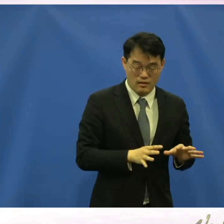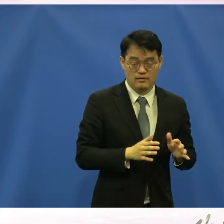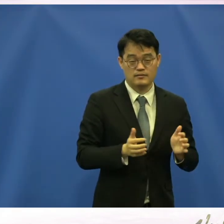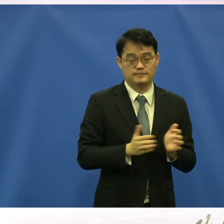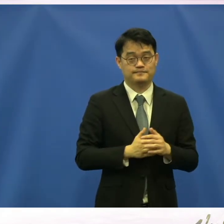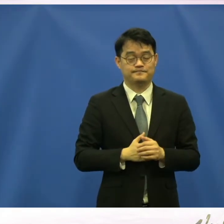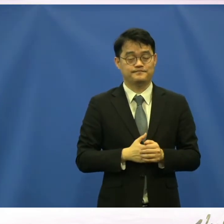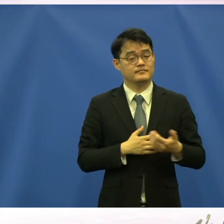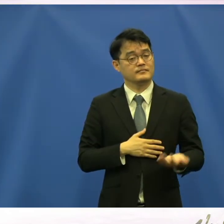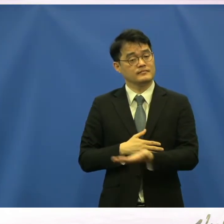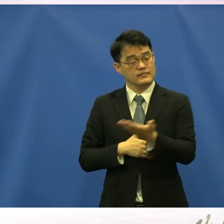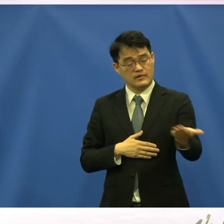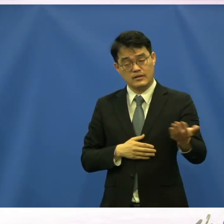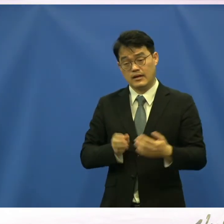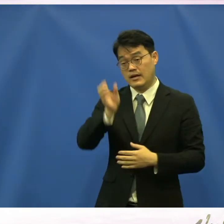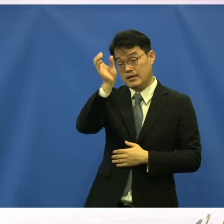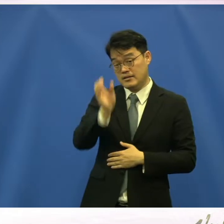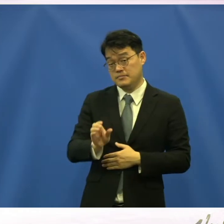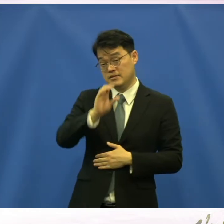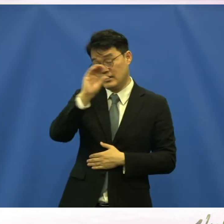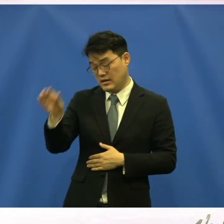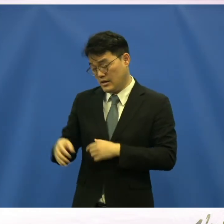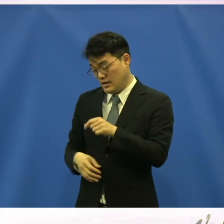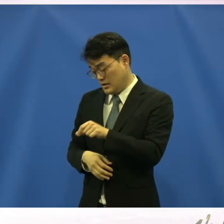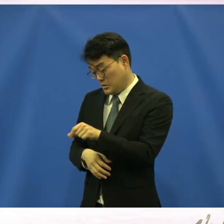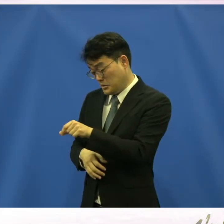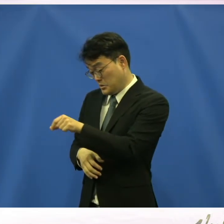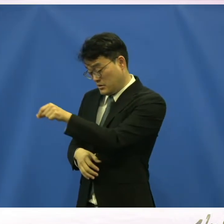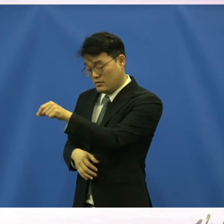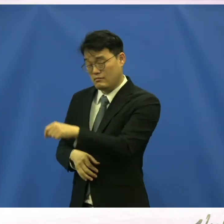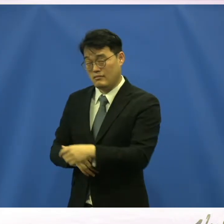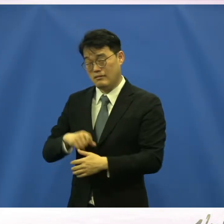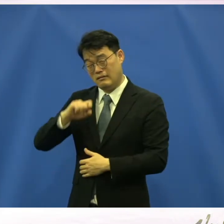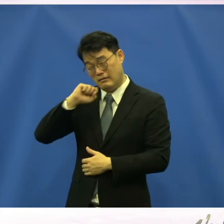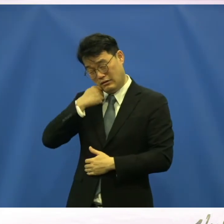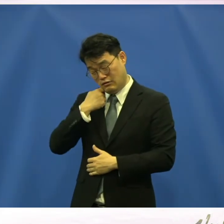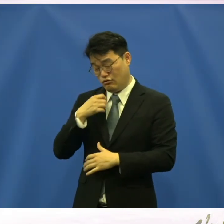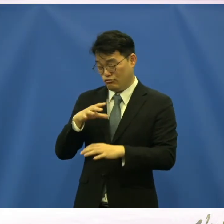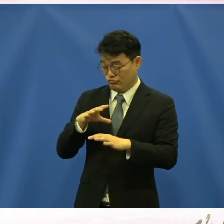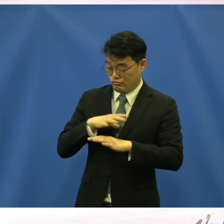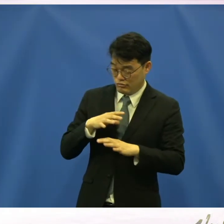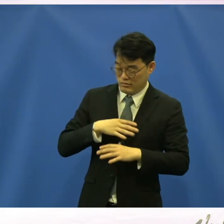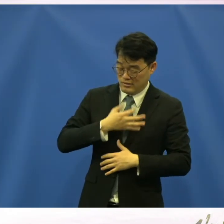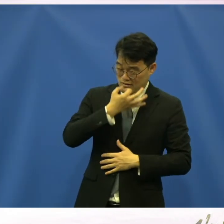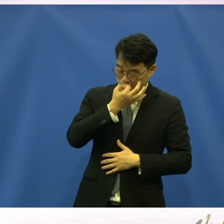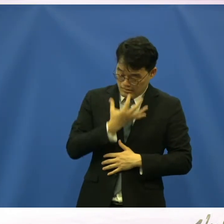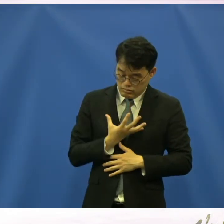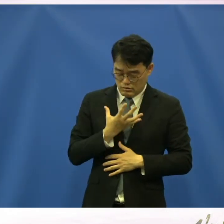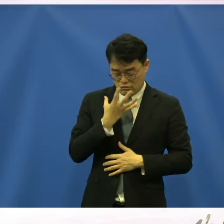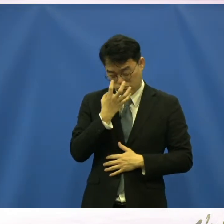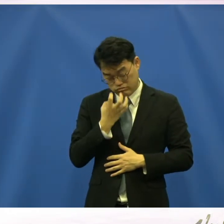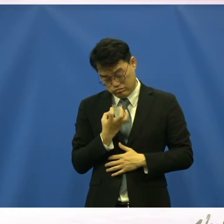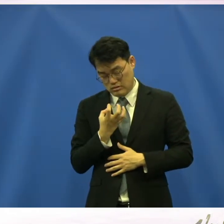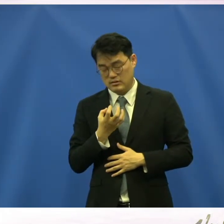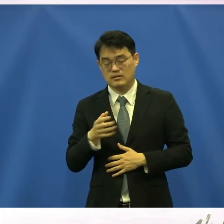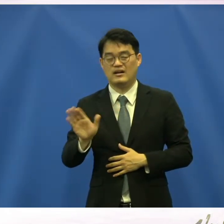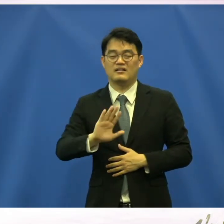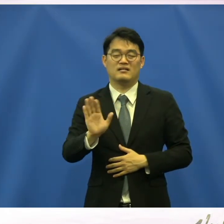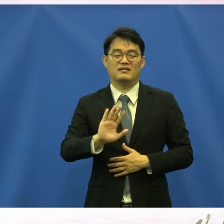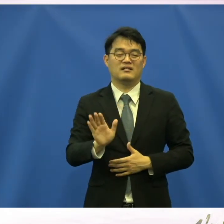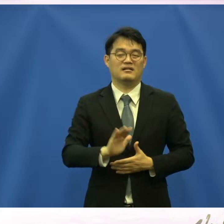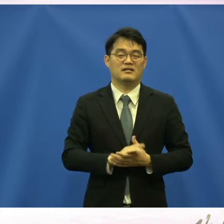여러분, 십자가의 길은 어렵고 두렵고 힘들고 무겁고 우울한 그런 길은 아닙니다.